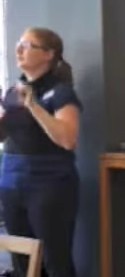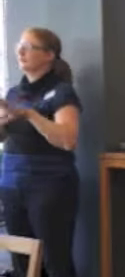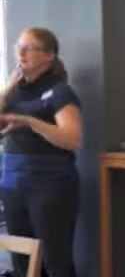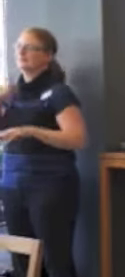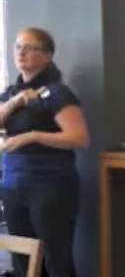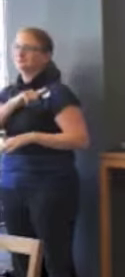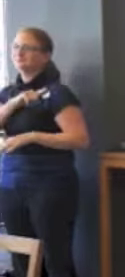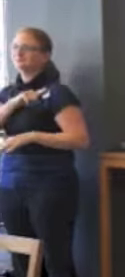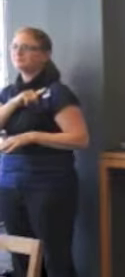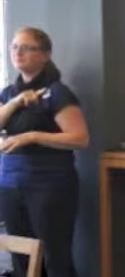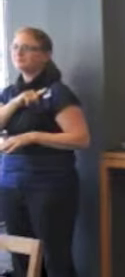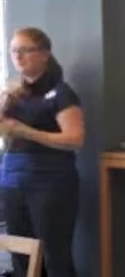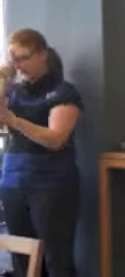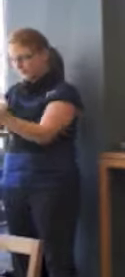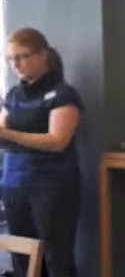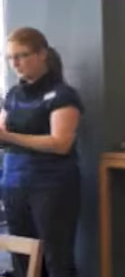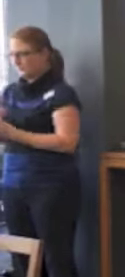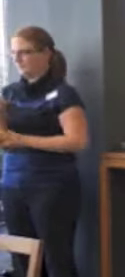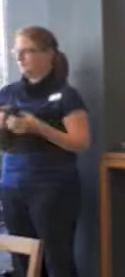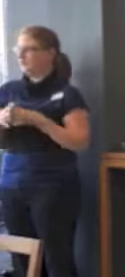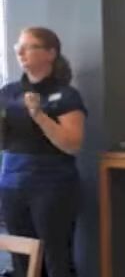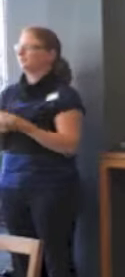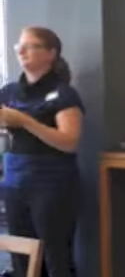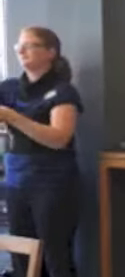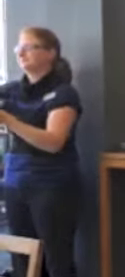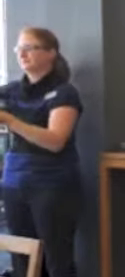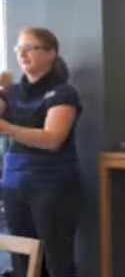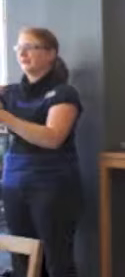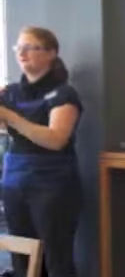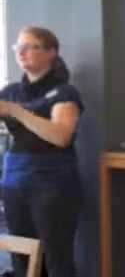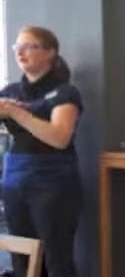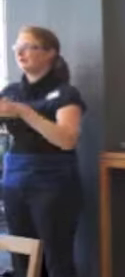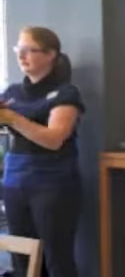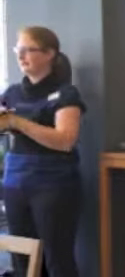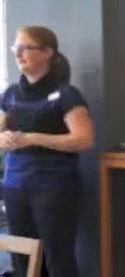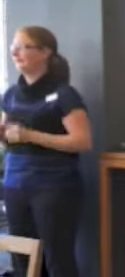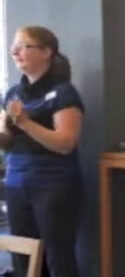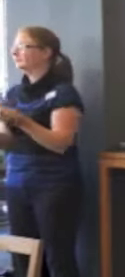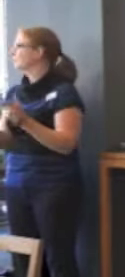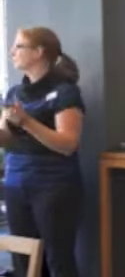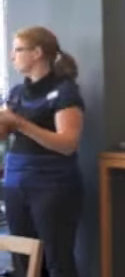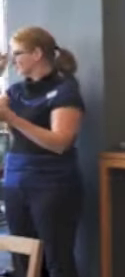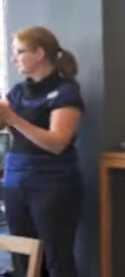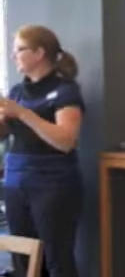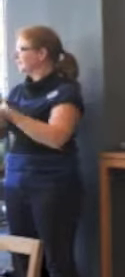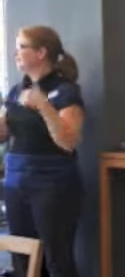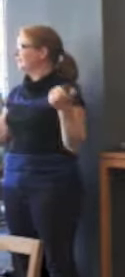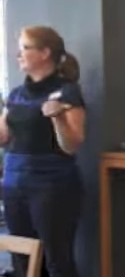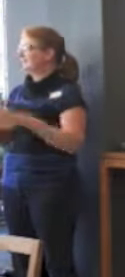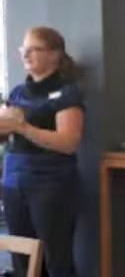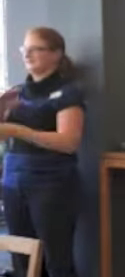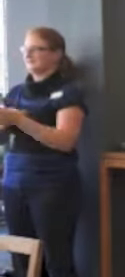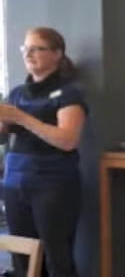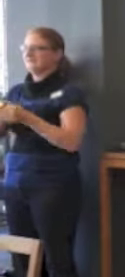roll för att få de här grupperna inkluderade på arbetsmarknaden. Men också för att bredda den svenska